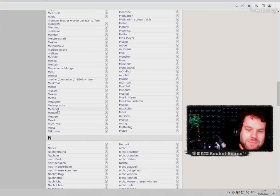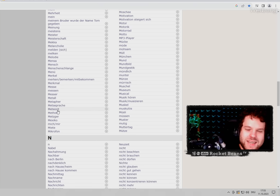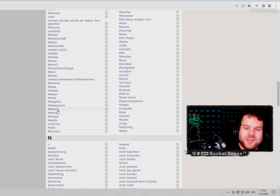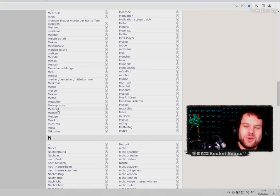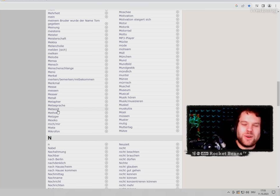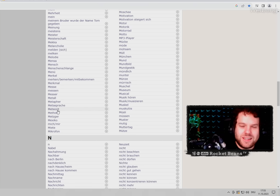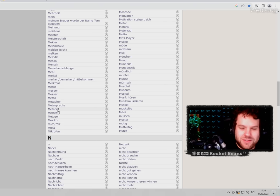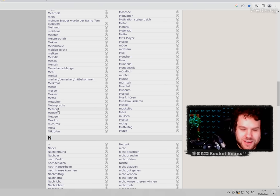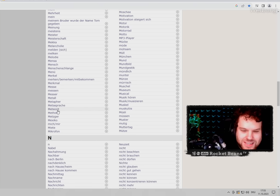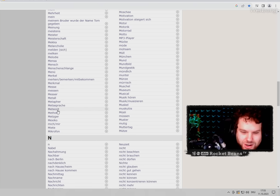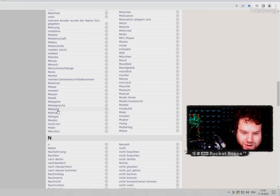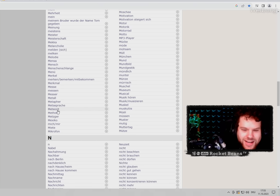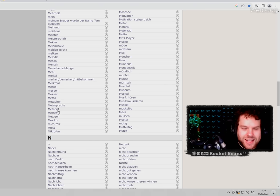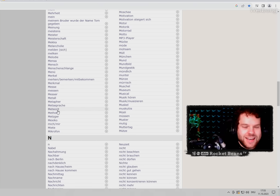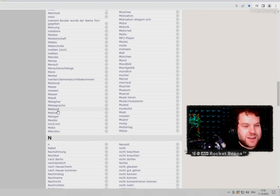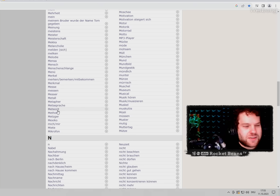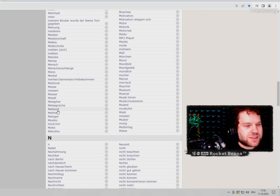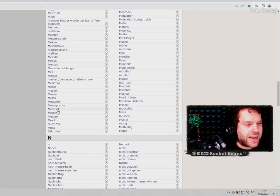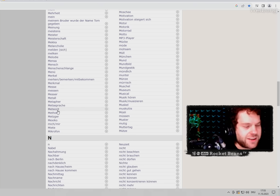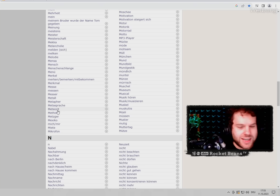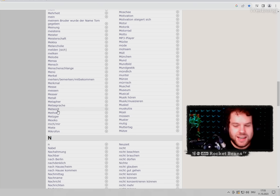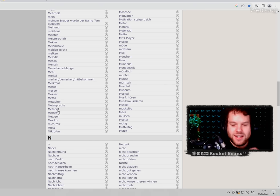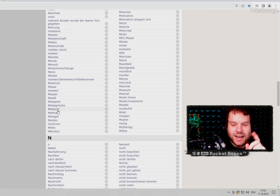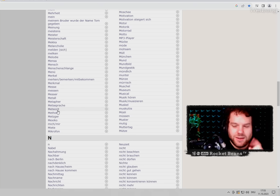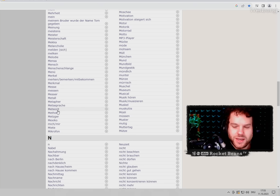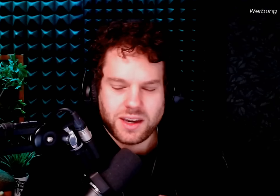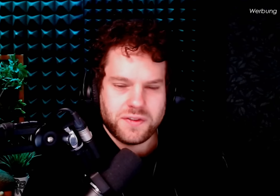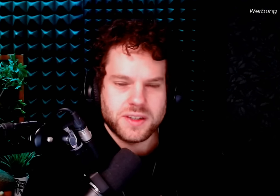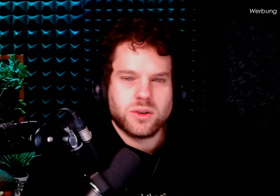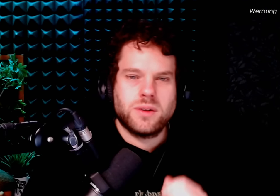Ah, Meteorit finde ich auch geil. Ich fände es so geil, wenn alle Begriffe so